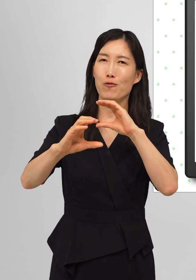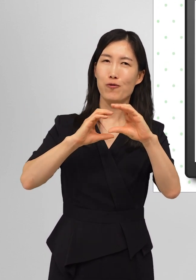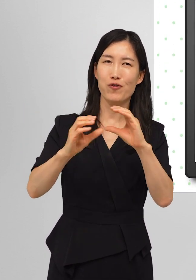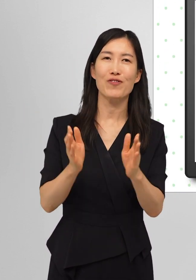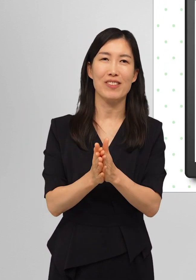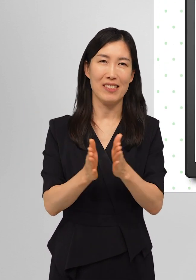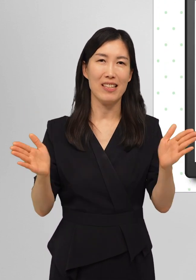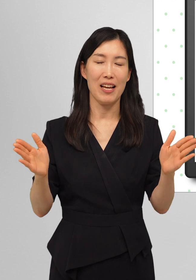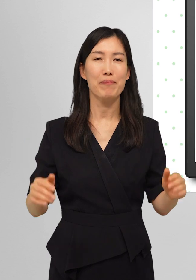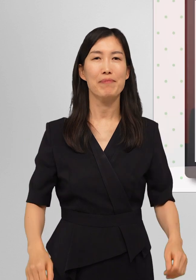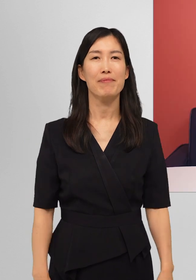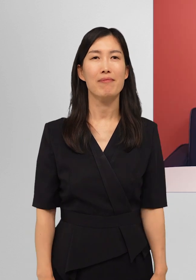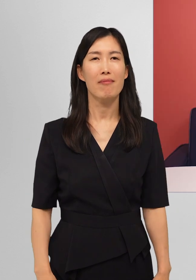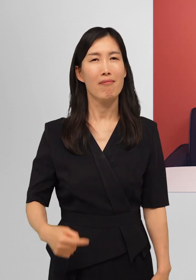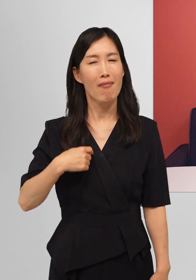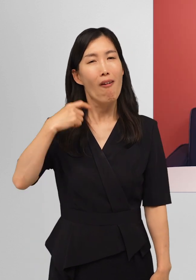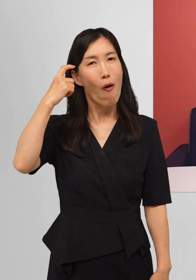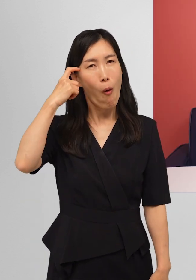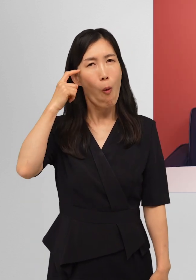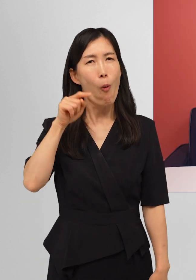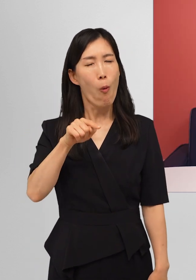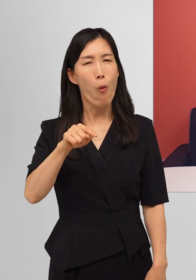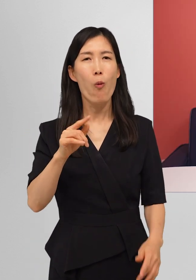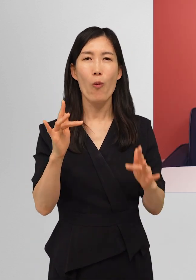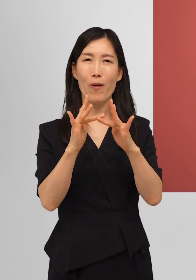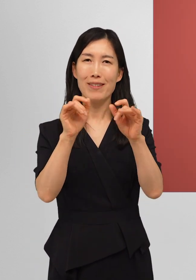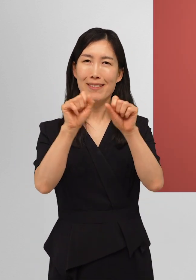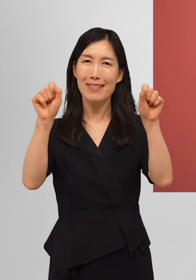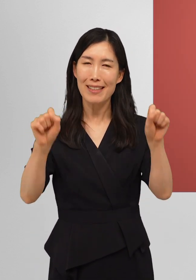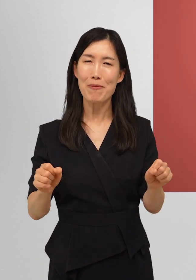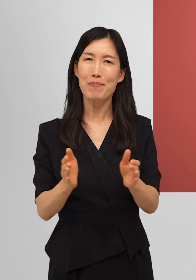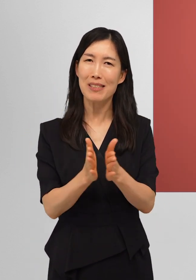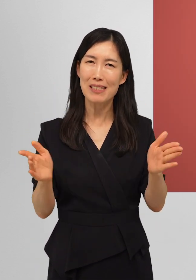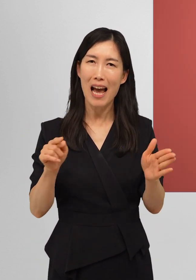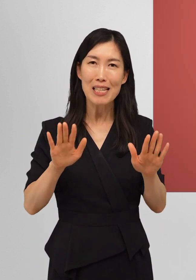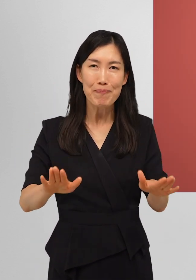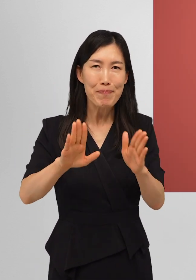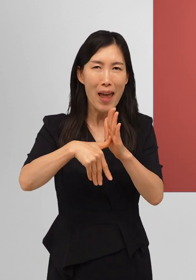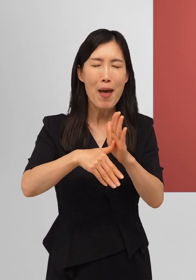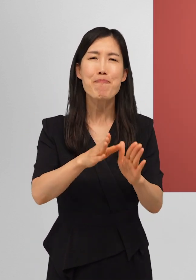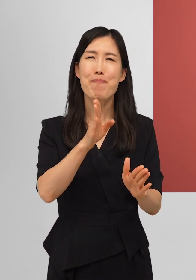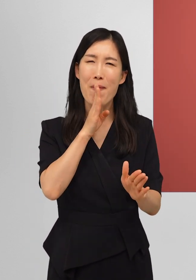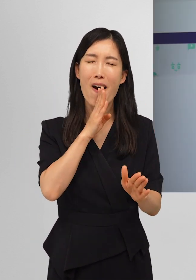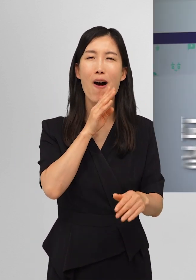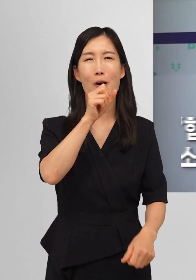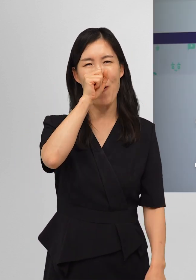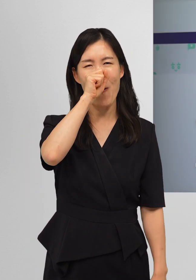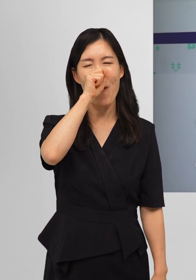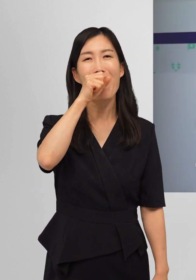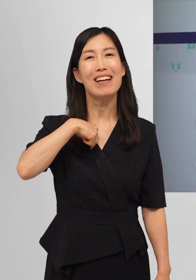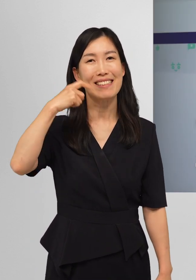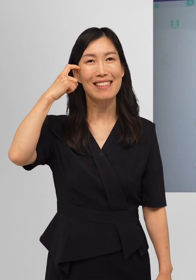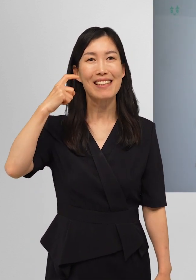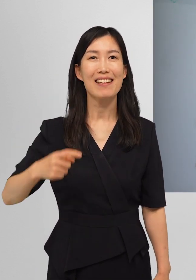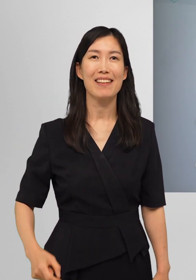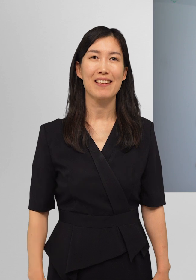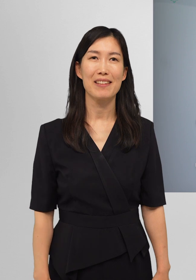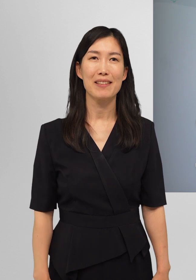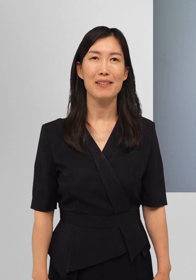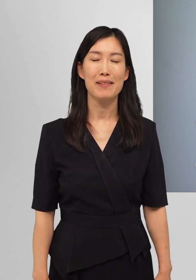새롭게 개통을 시작했고, 이를 통해서 새로운 소통을 시작했는데요. 저는 이거 굉장히 시의적절하다고 봅니다.